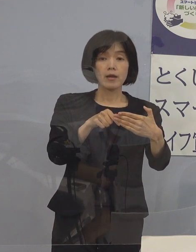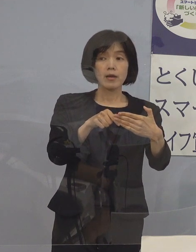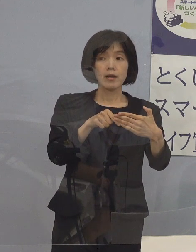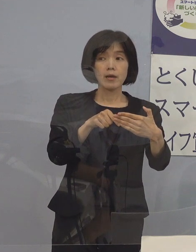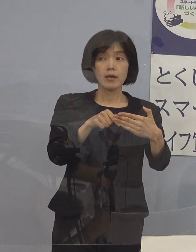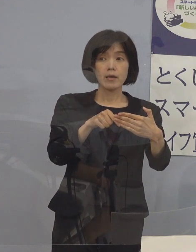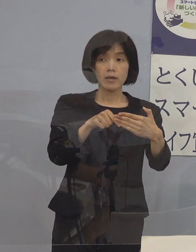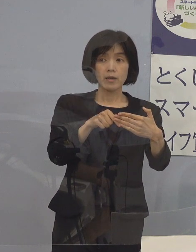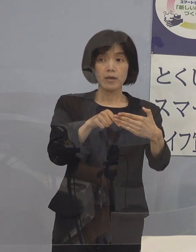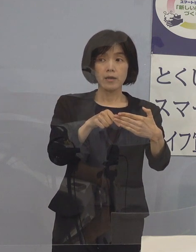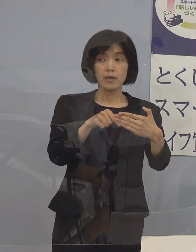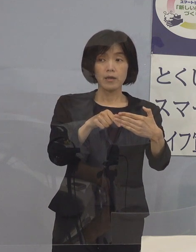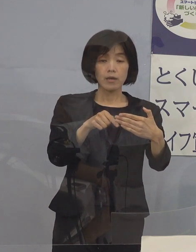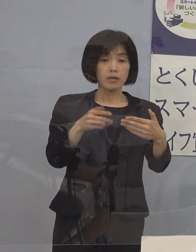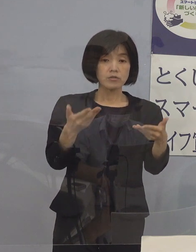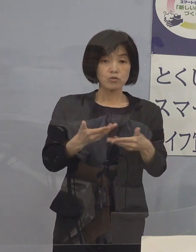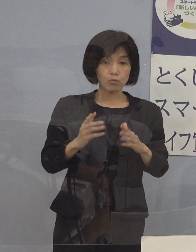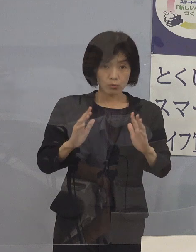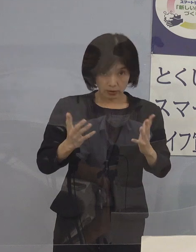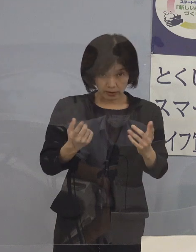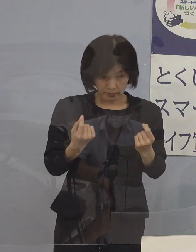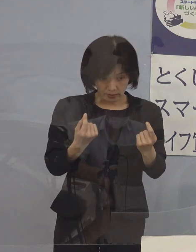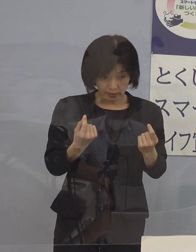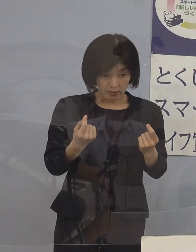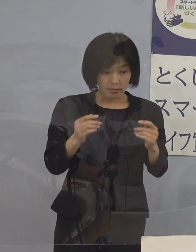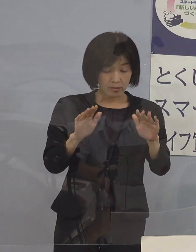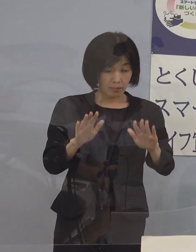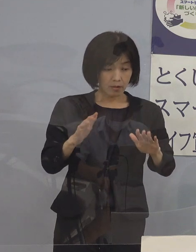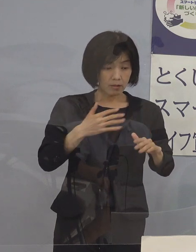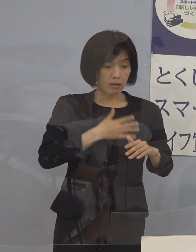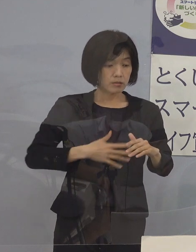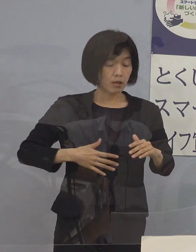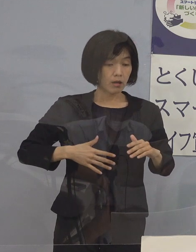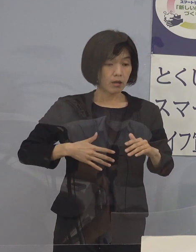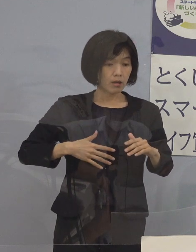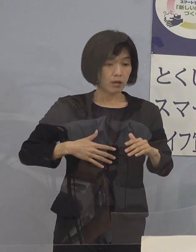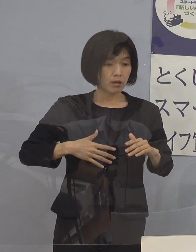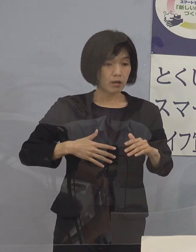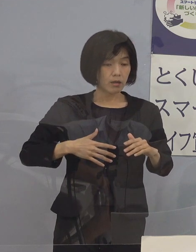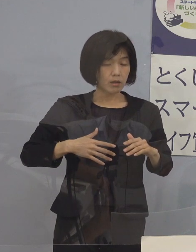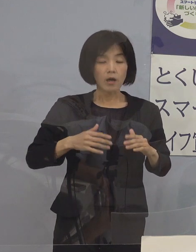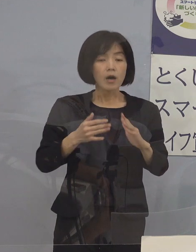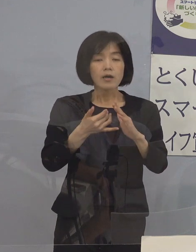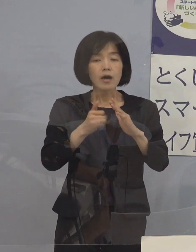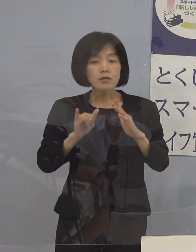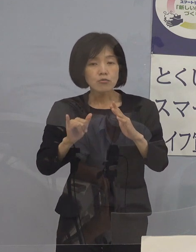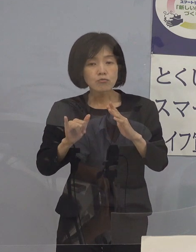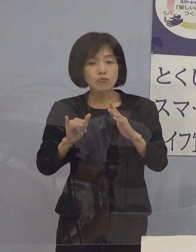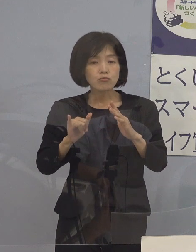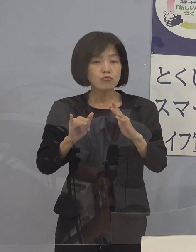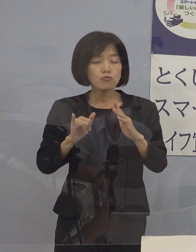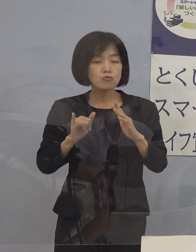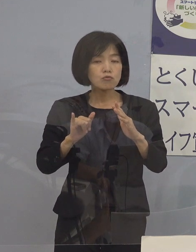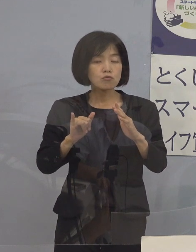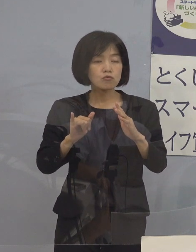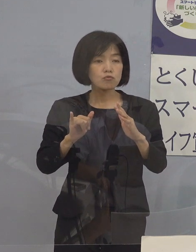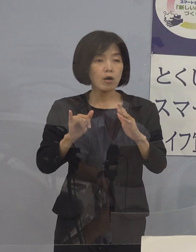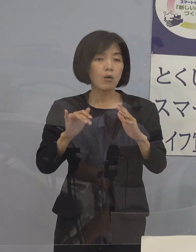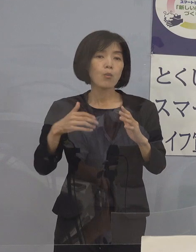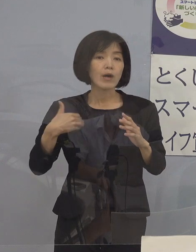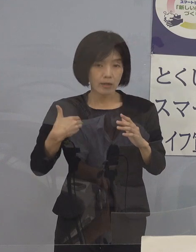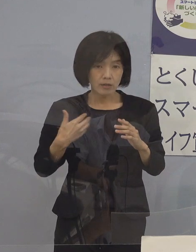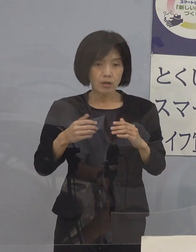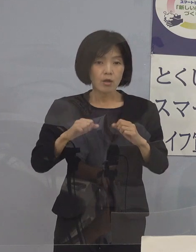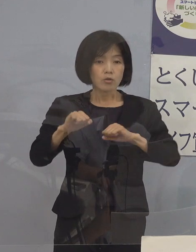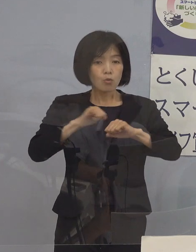この方は無症で、今のところ何もその家族であるとかそういうのは分からない。 はい、 行動